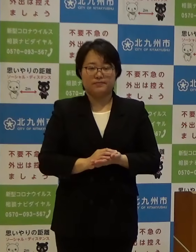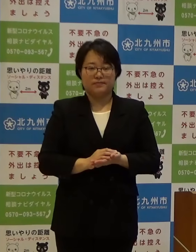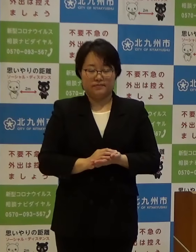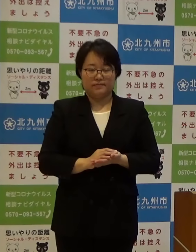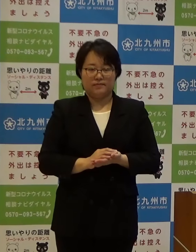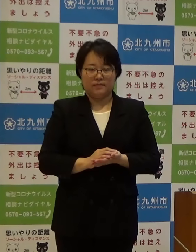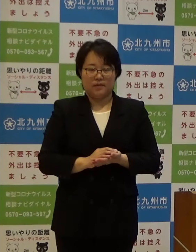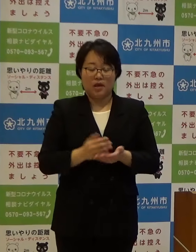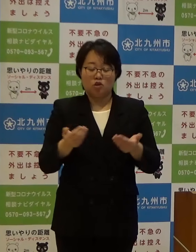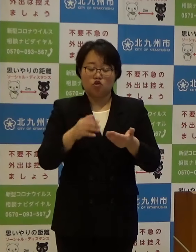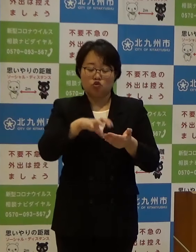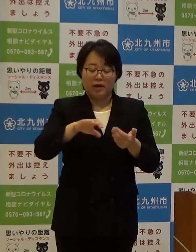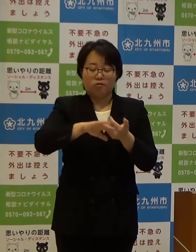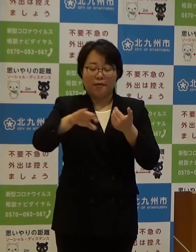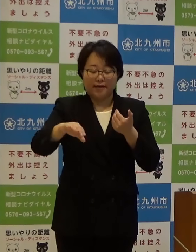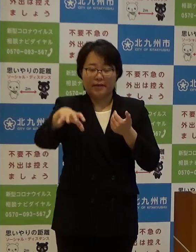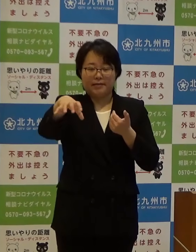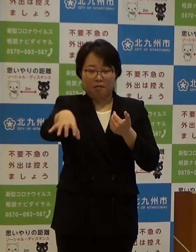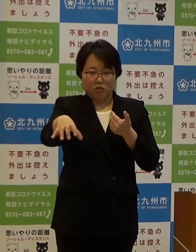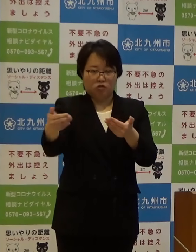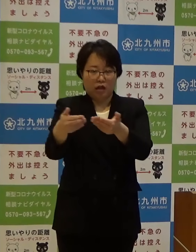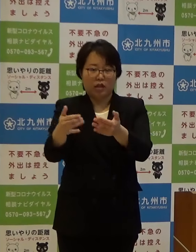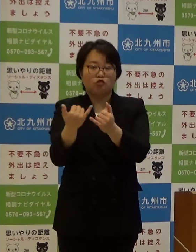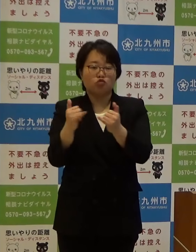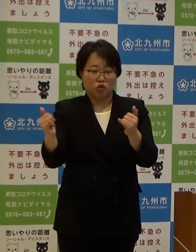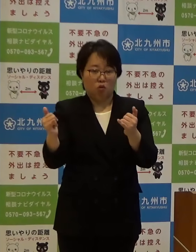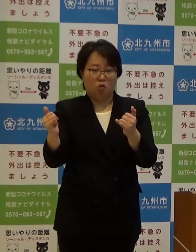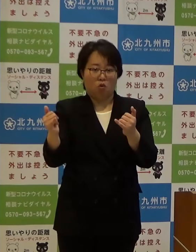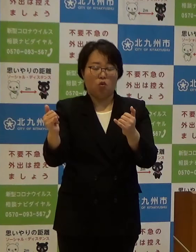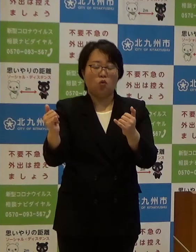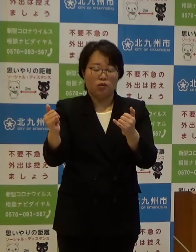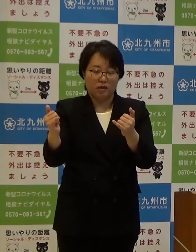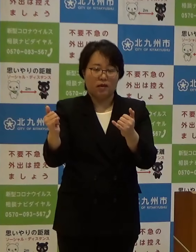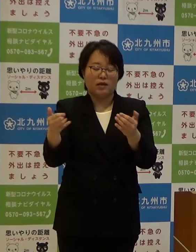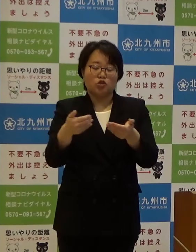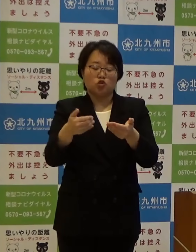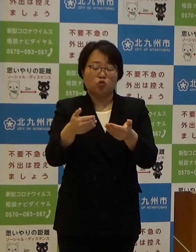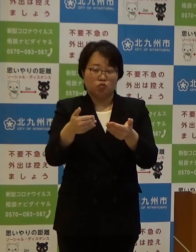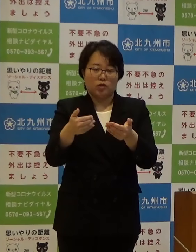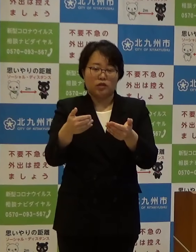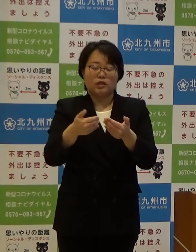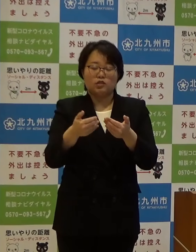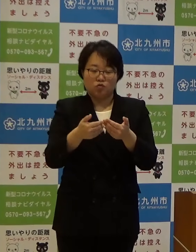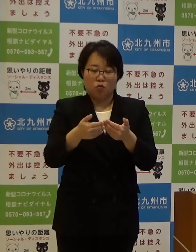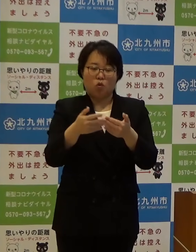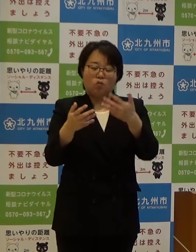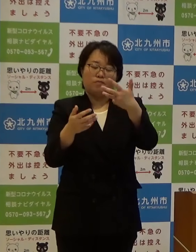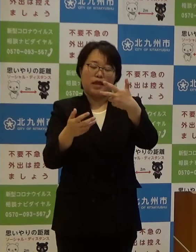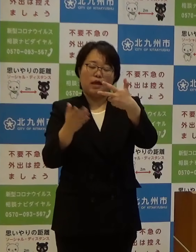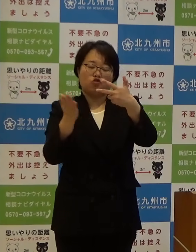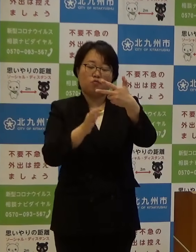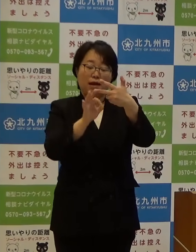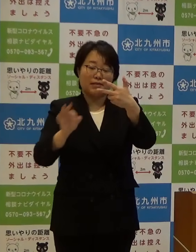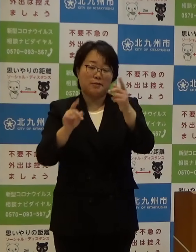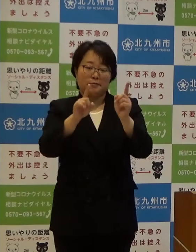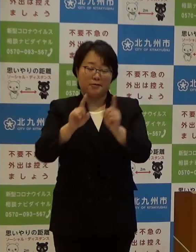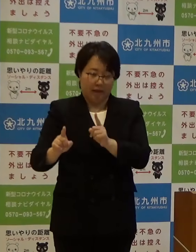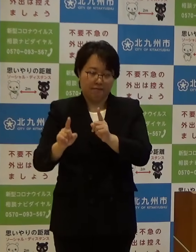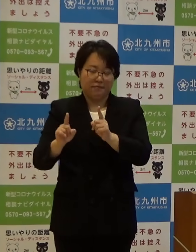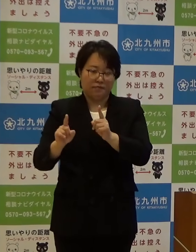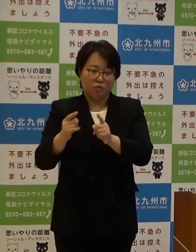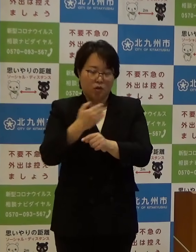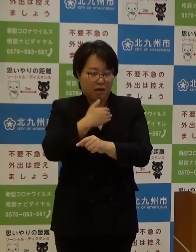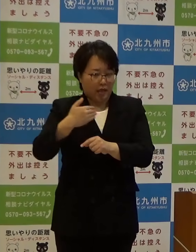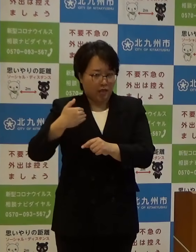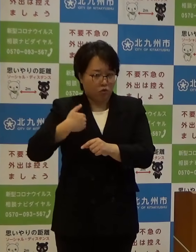テレワークの推進だとか、通勤の7割減だとか、そういう目標が出たときに、その点は一つ留意すべきだと思うん